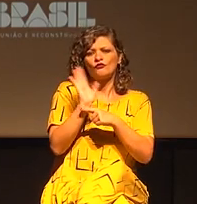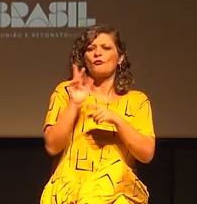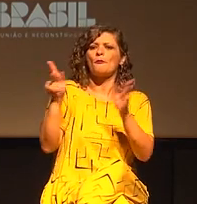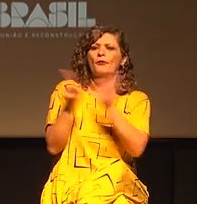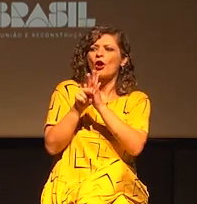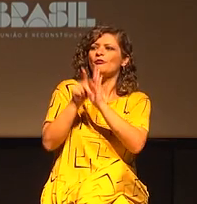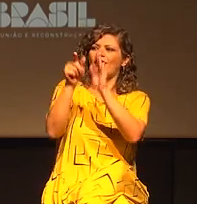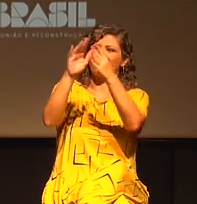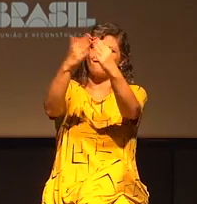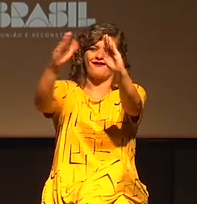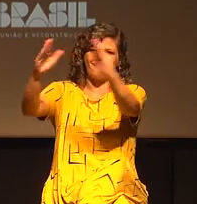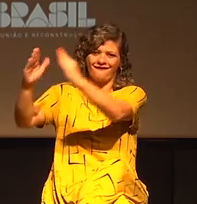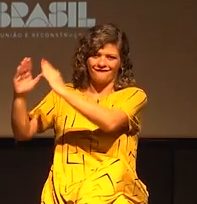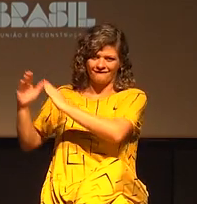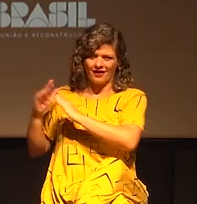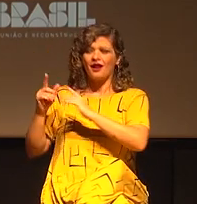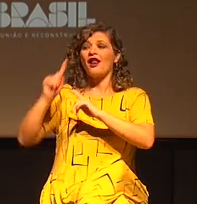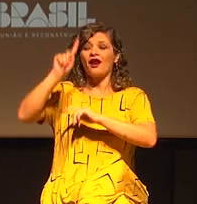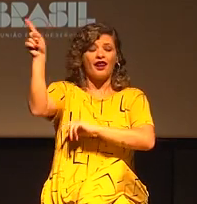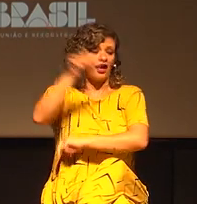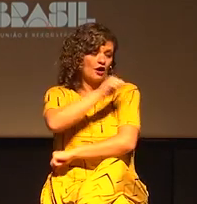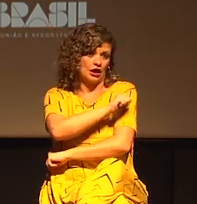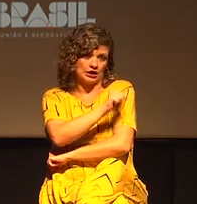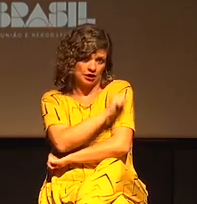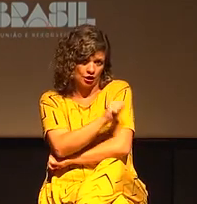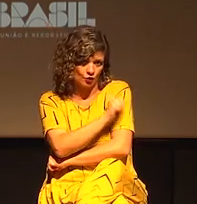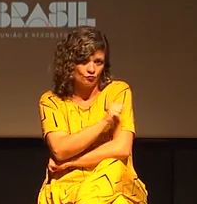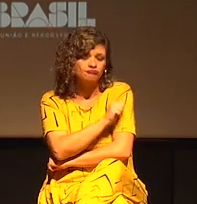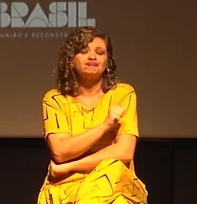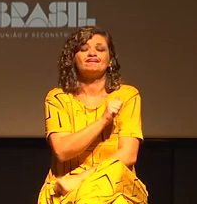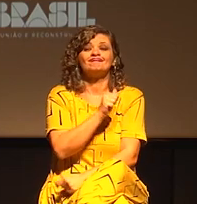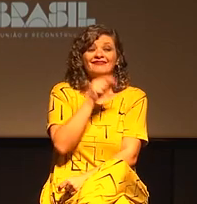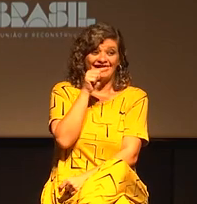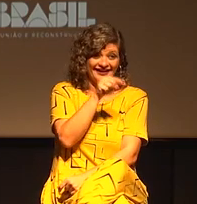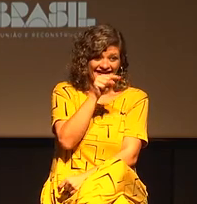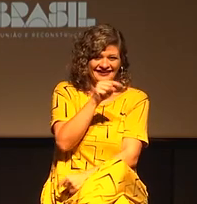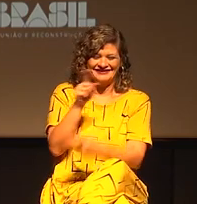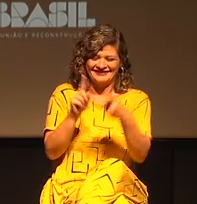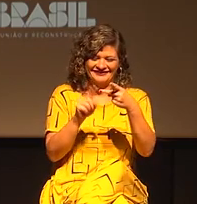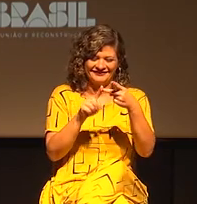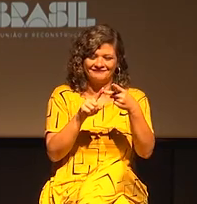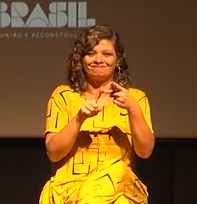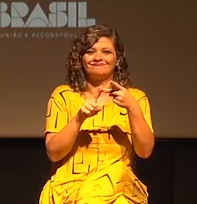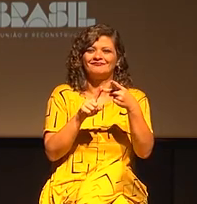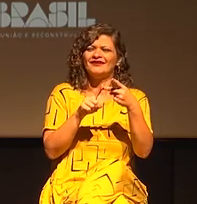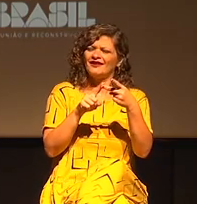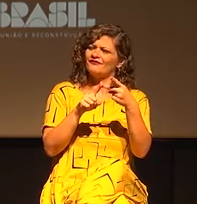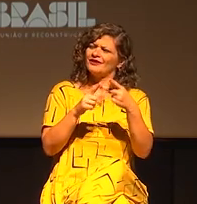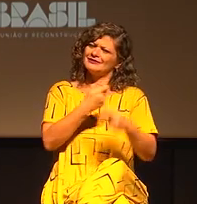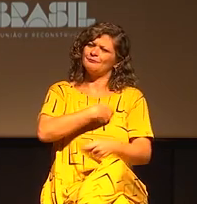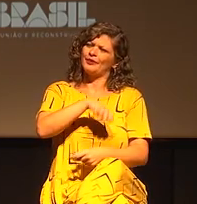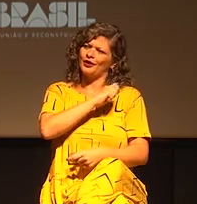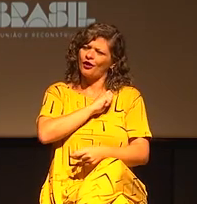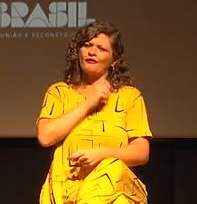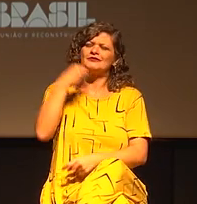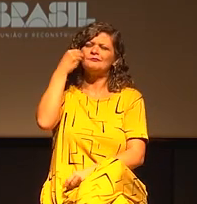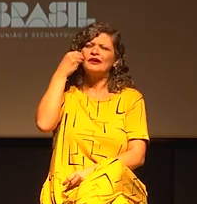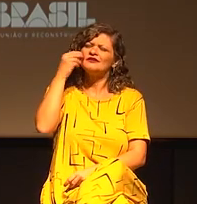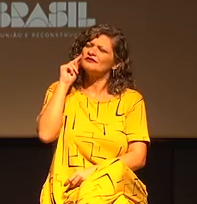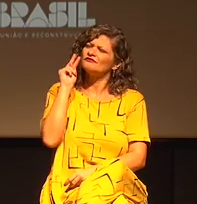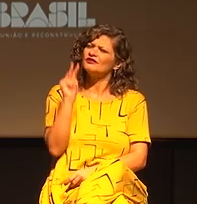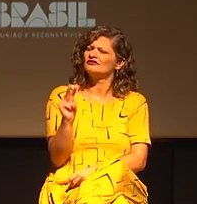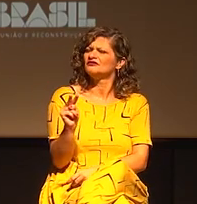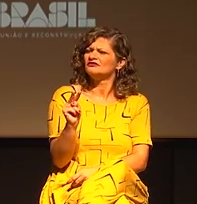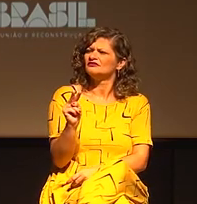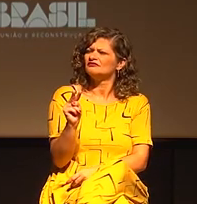rio trazia um pouco né a gente é muito engraçado que ele ele como um espanhol europeu ele falava assim ele não